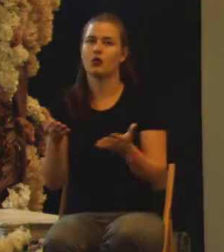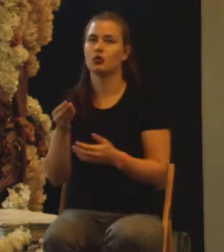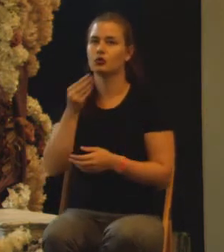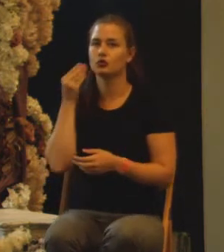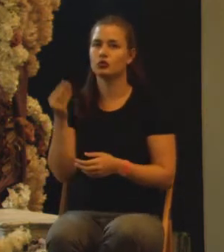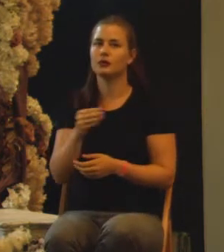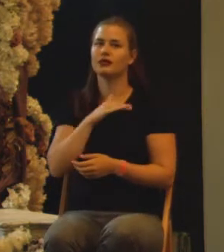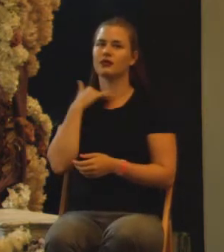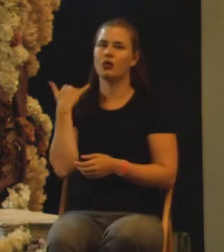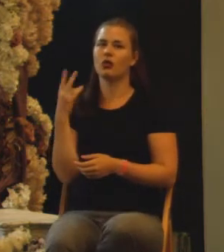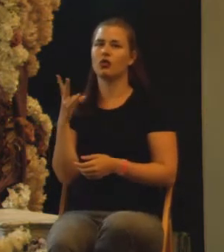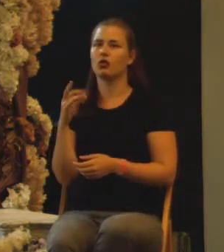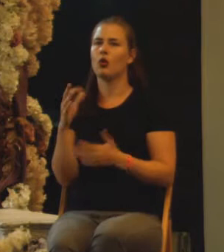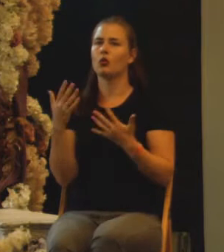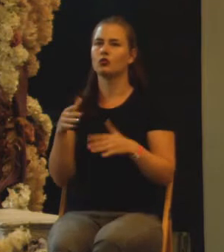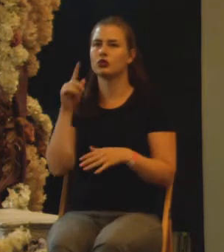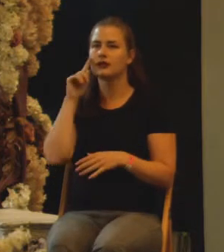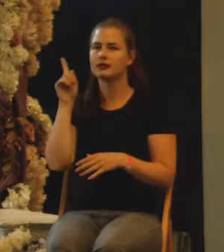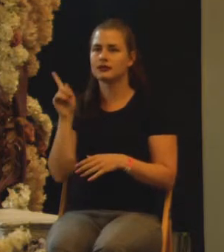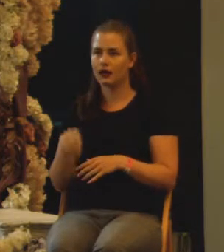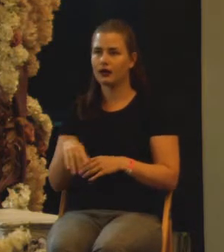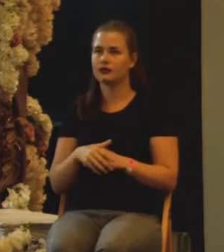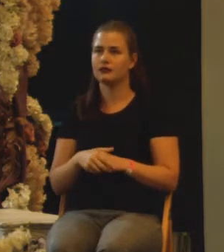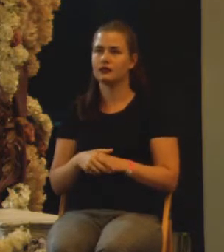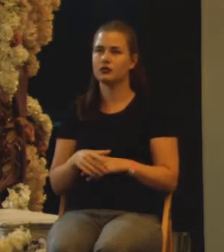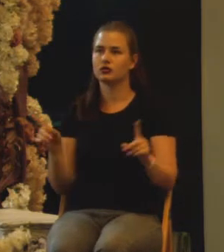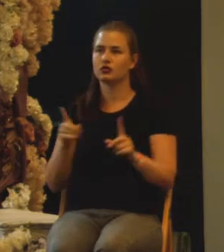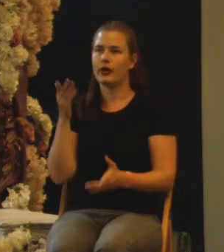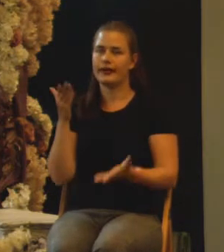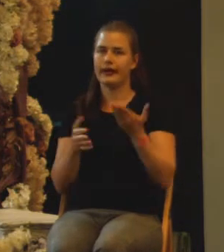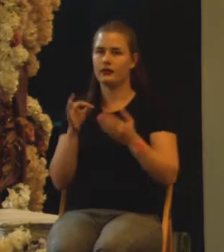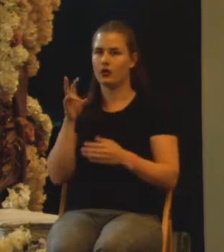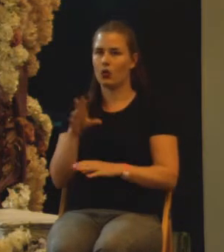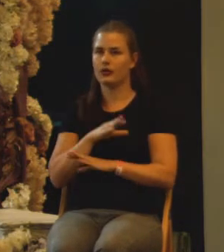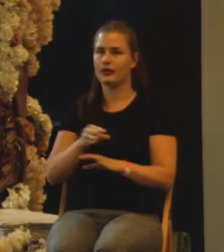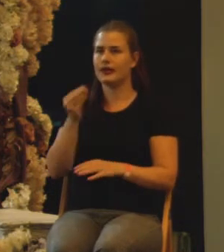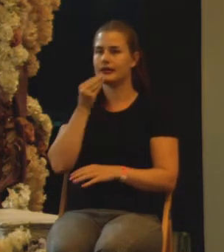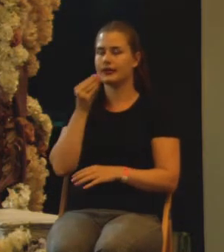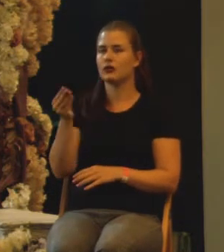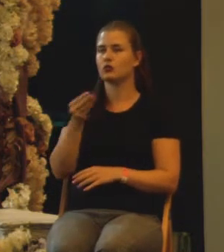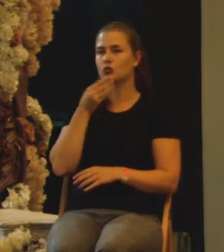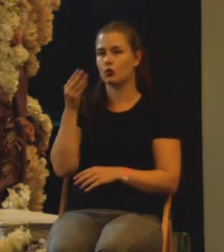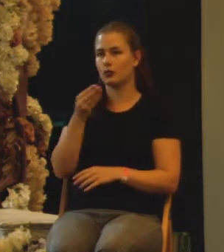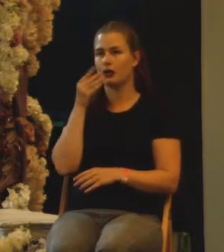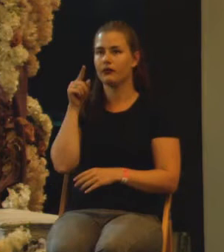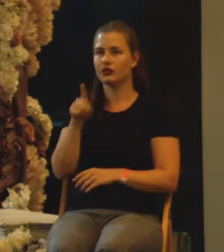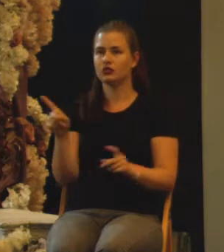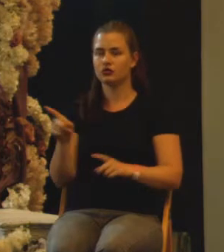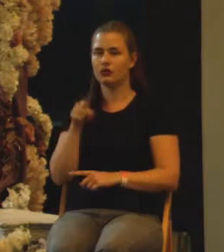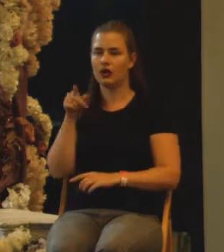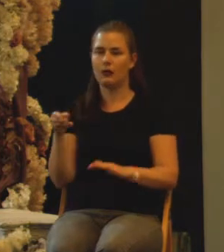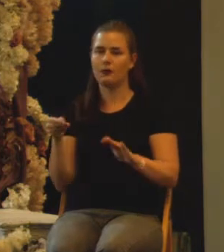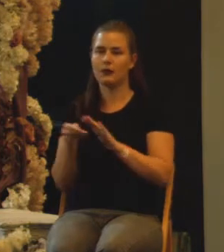он его не хочет, но он уже знает, что если он не съест суп, вы ему что-то